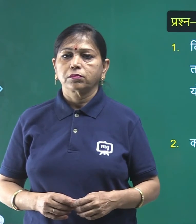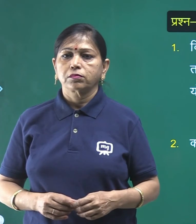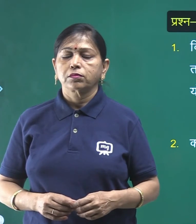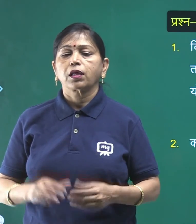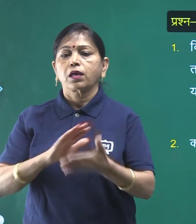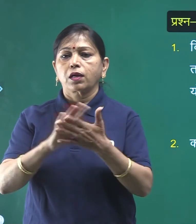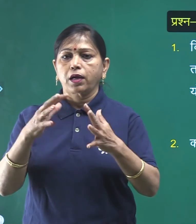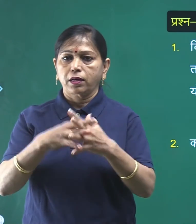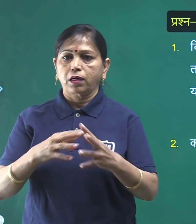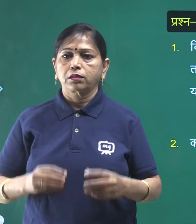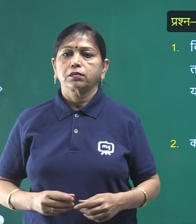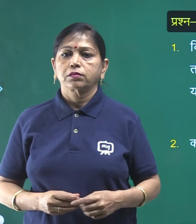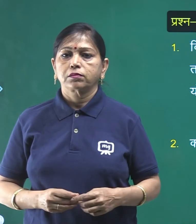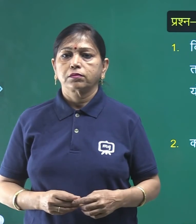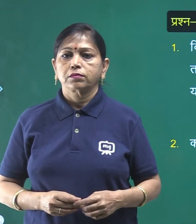गृह कार्य